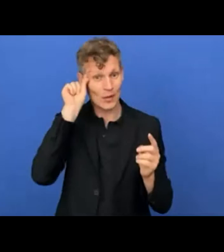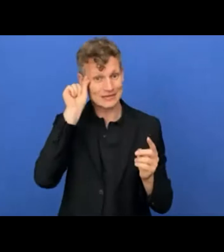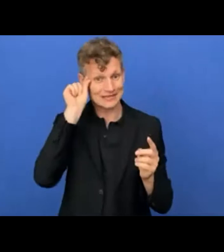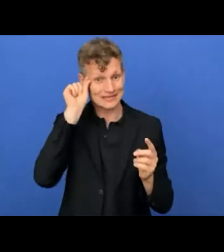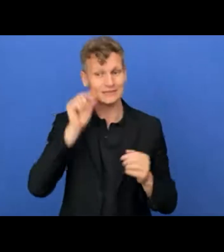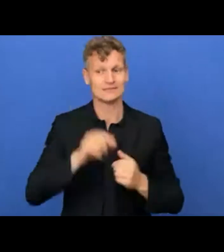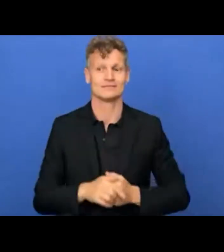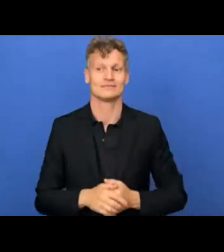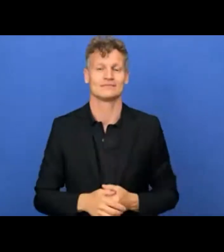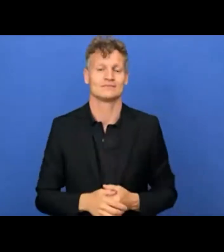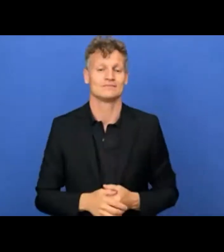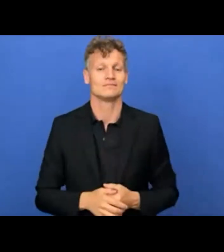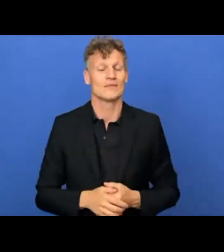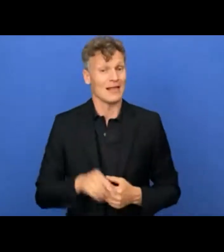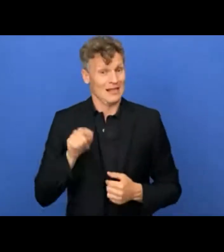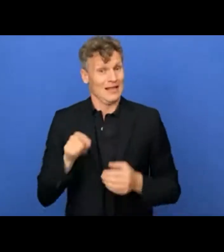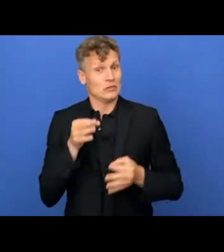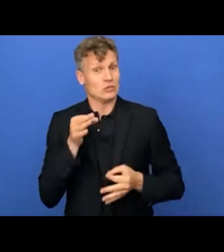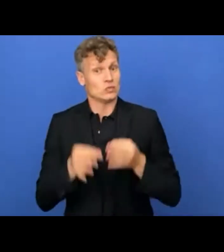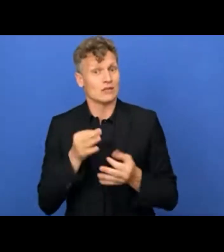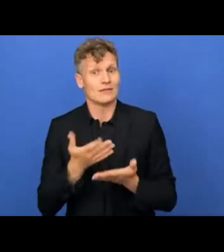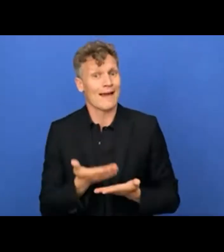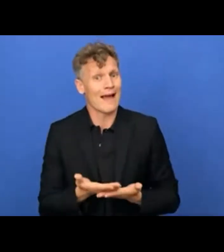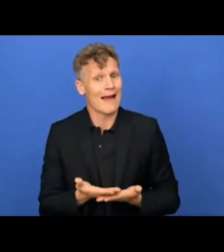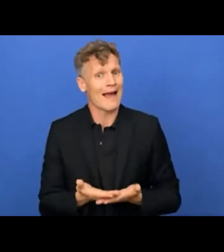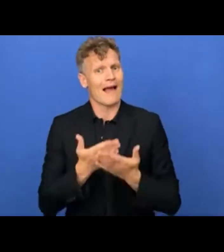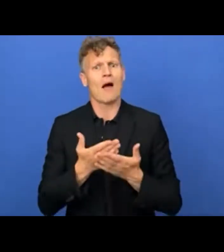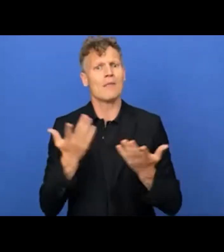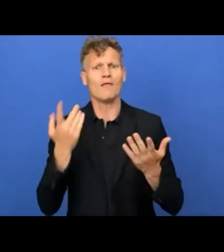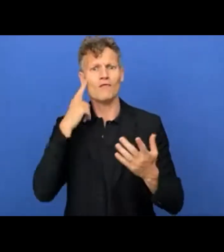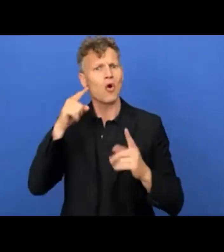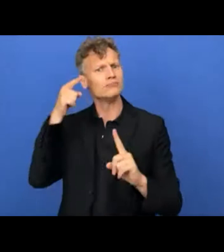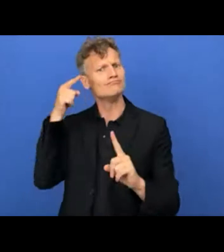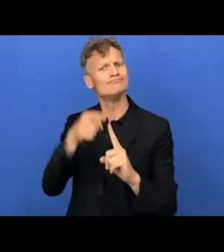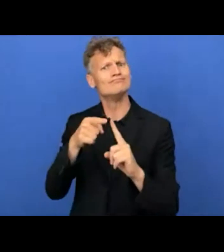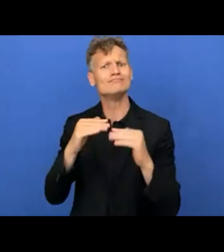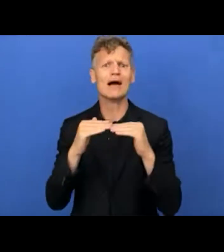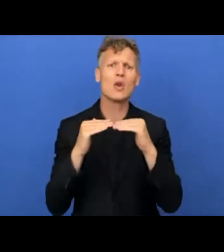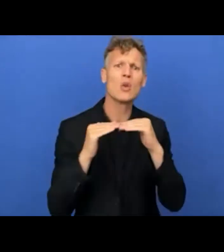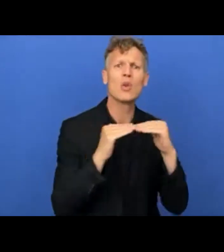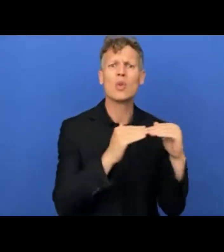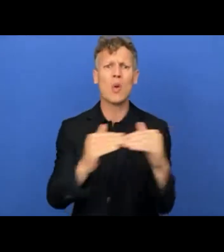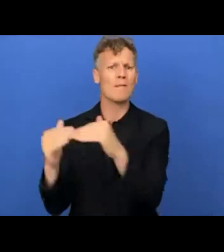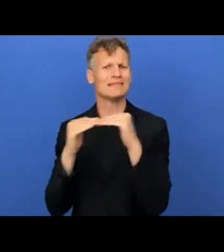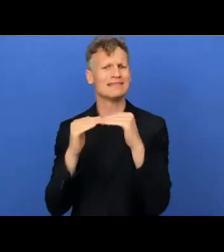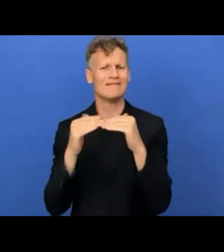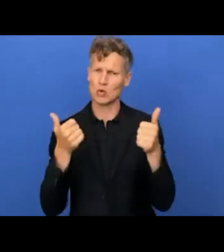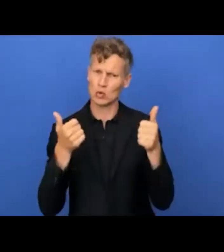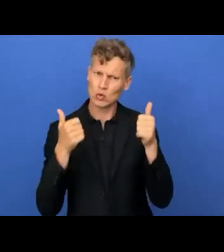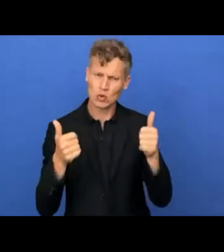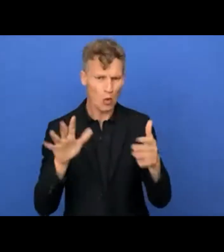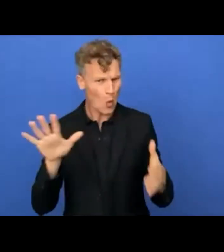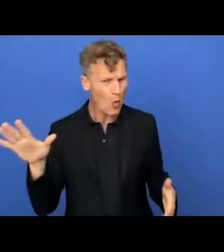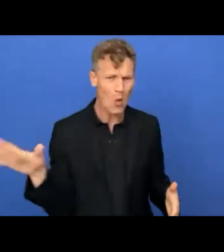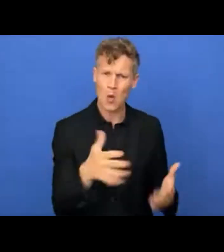la princesse Laurentine des Pays-Bas. Et cette stratégie de partenariat nous aidera à renforcer les cadres